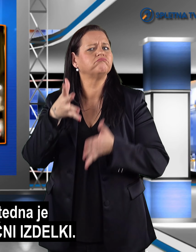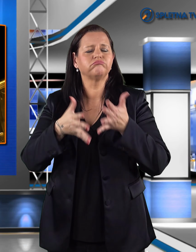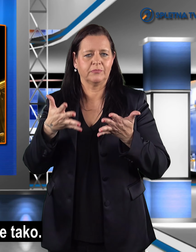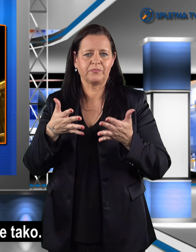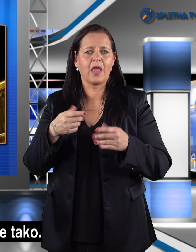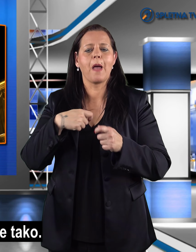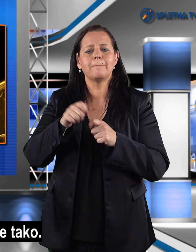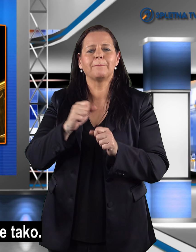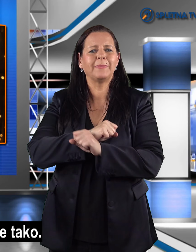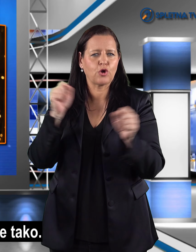Kreta se tako.